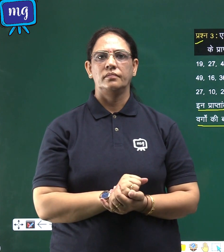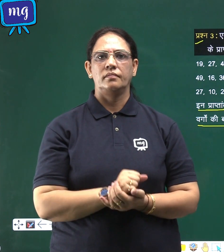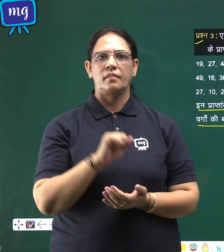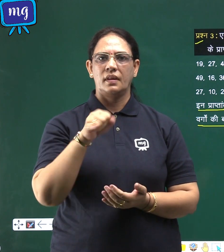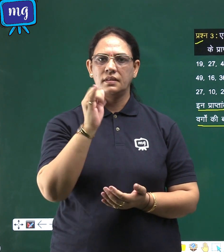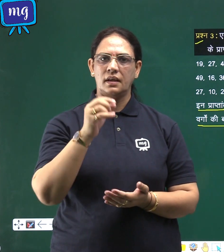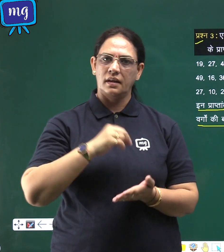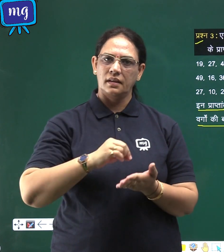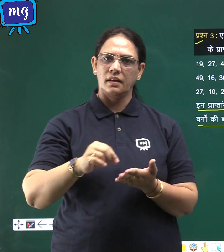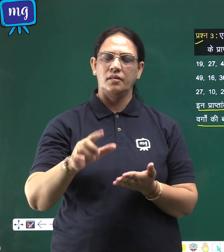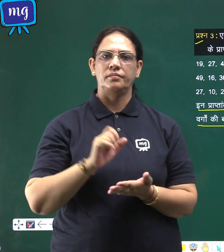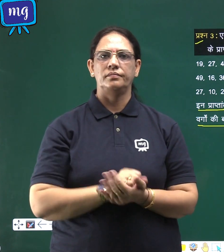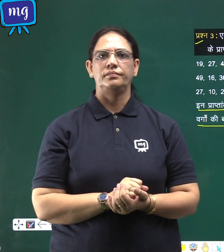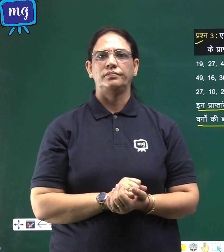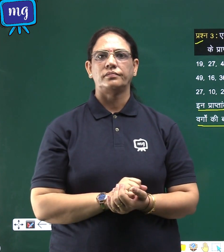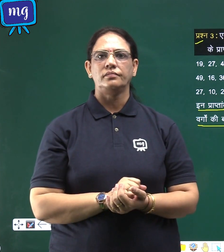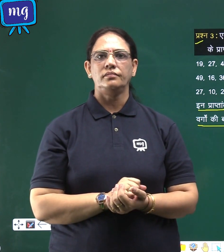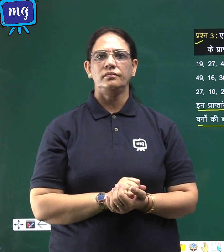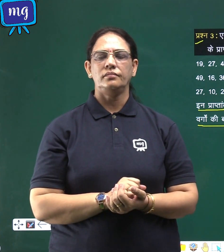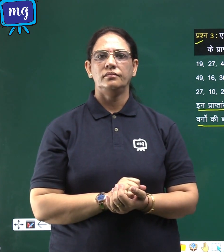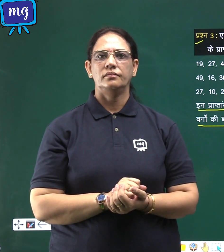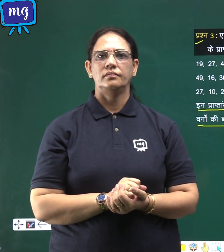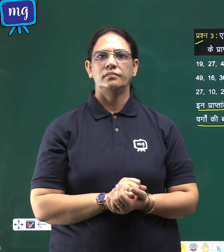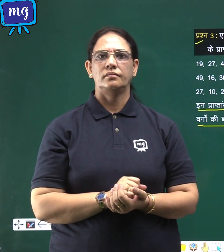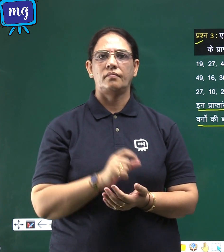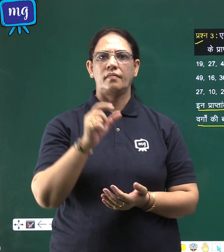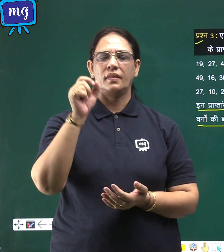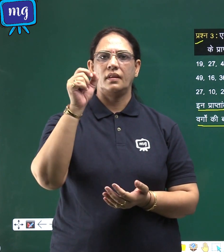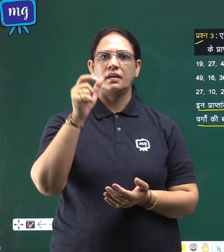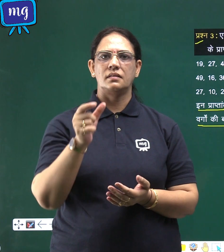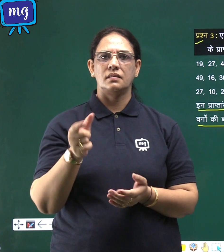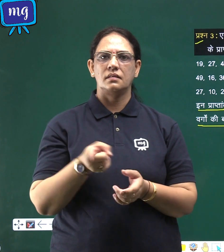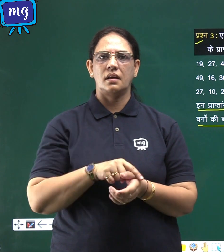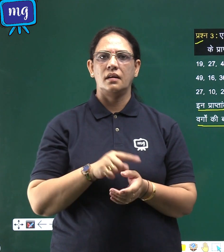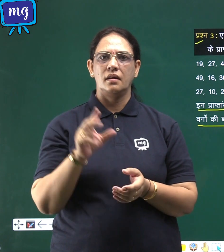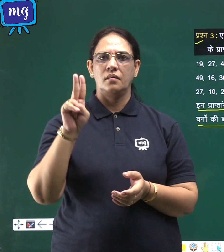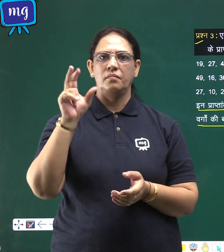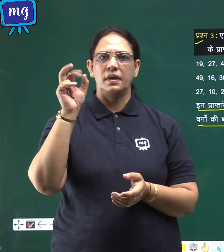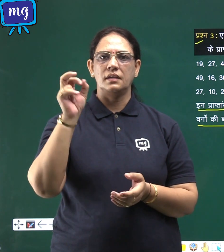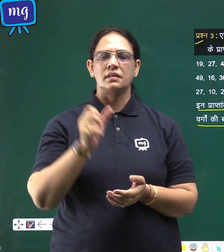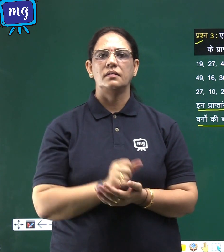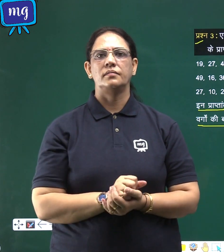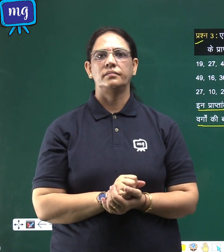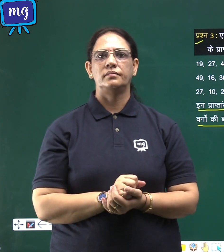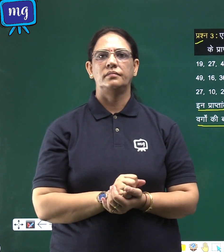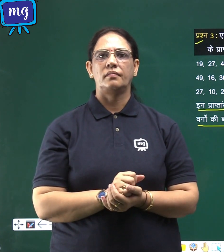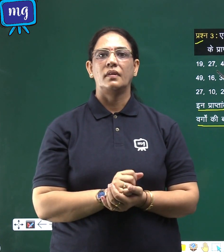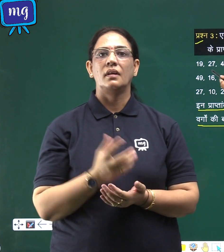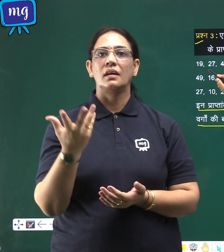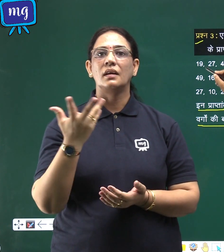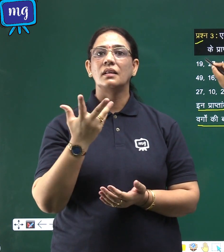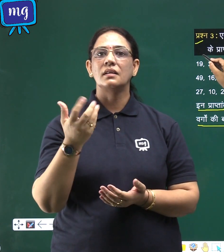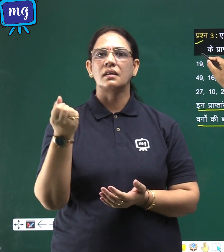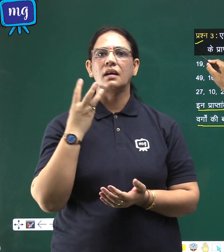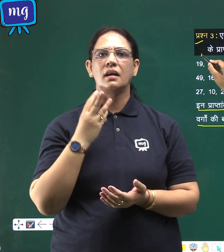लिख देंगे दस से बीस कितनी संक्या है